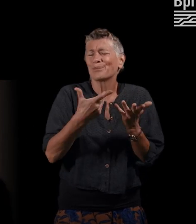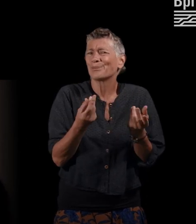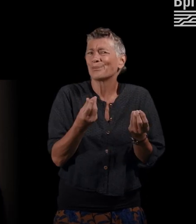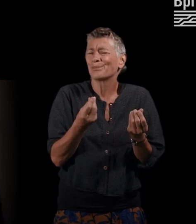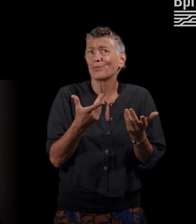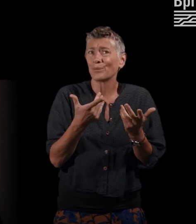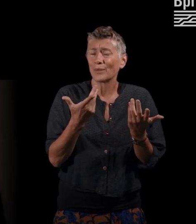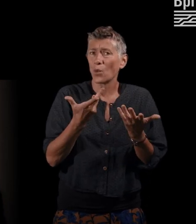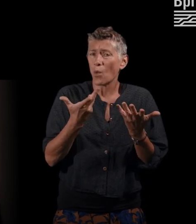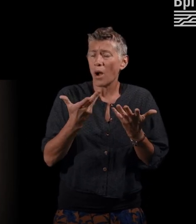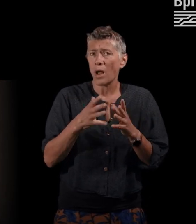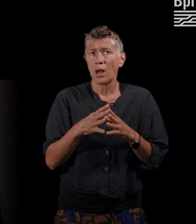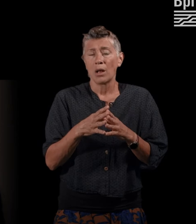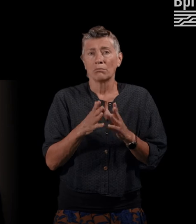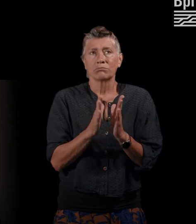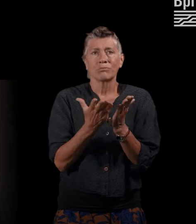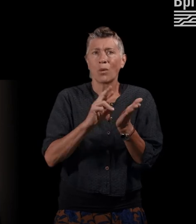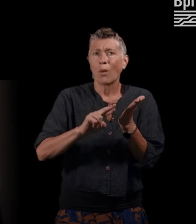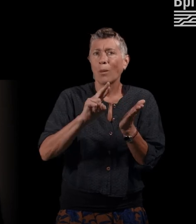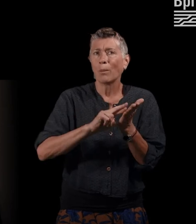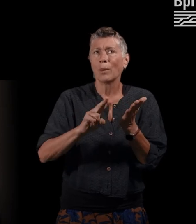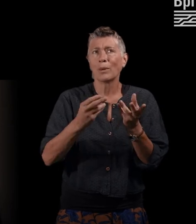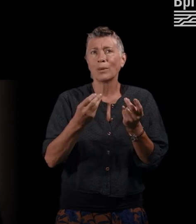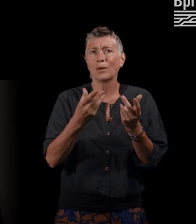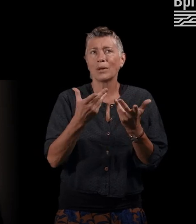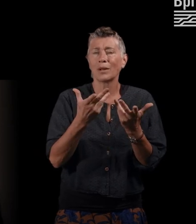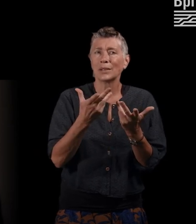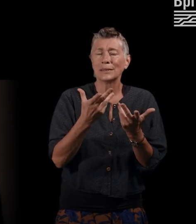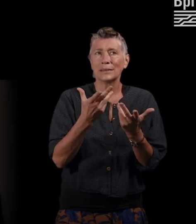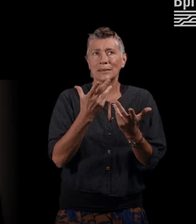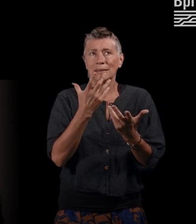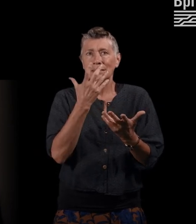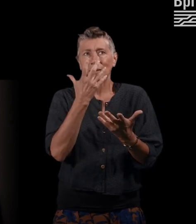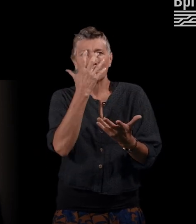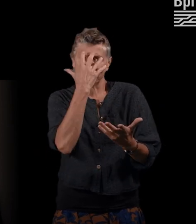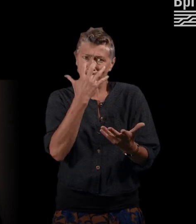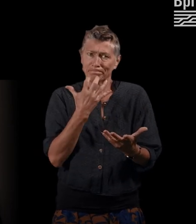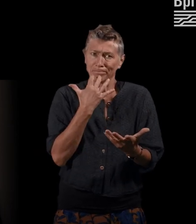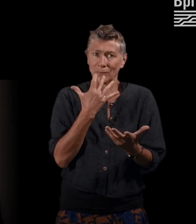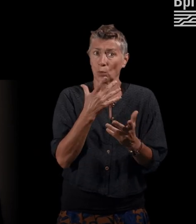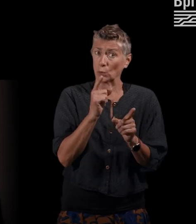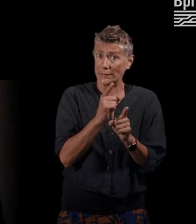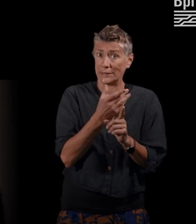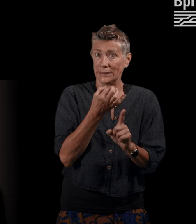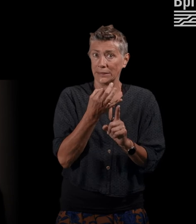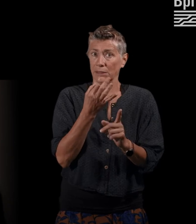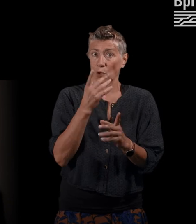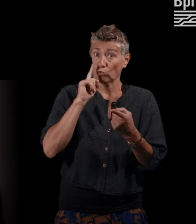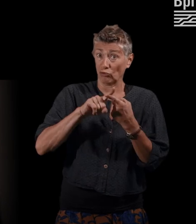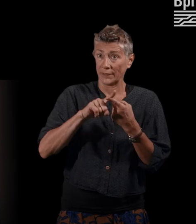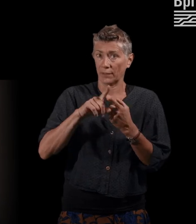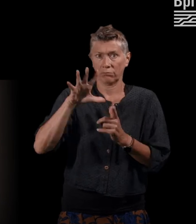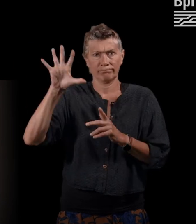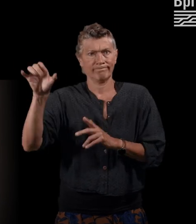Est-ce qu'il peut prendre en charge, justement, vous disiez, c'est quelque chose de très mélancolique. Je suis là aussi pour fixer les choses. Un roman, ça